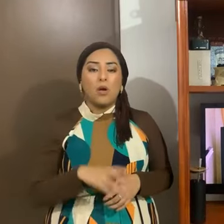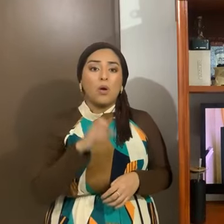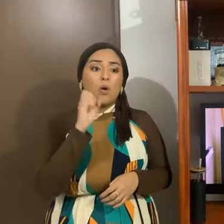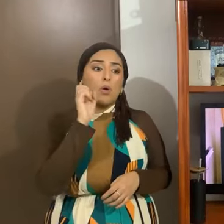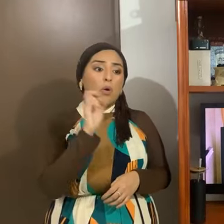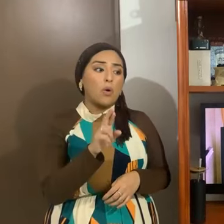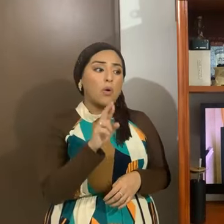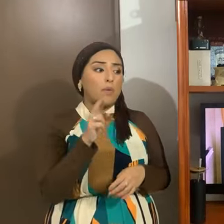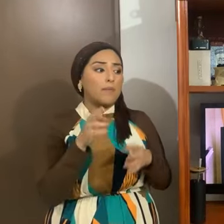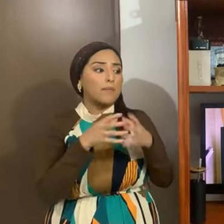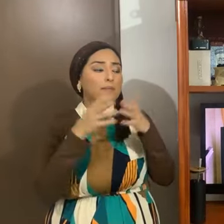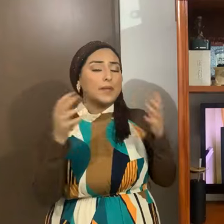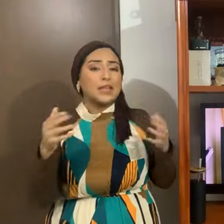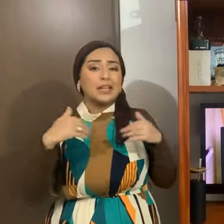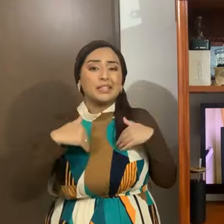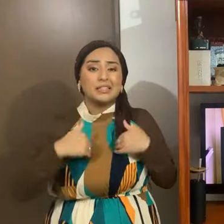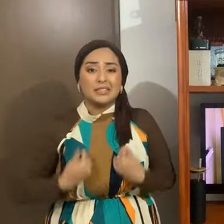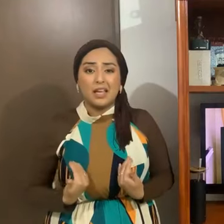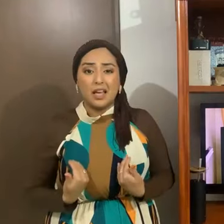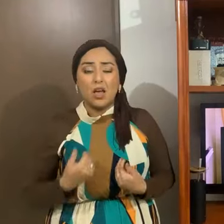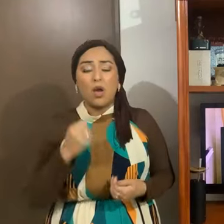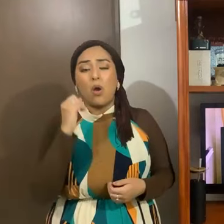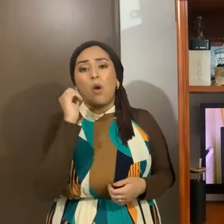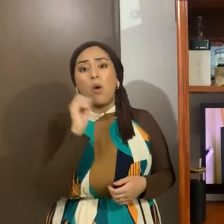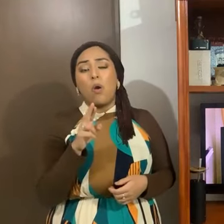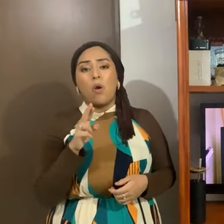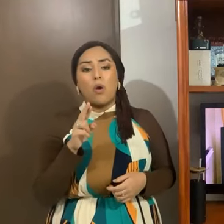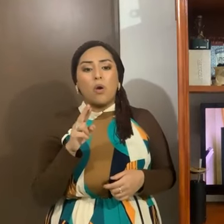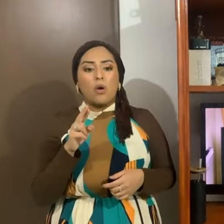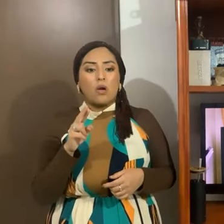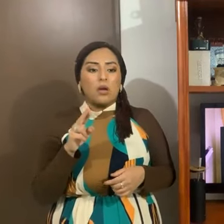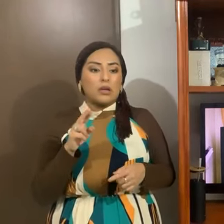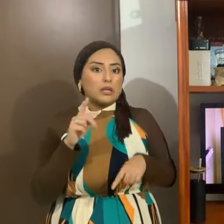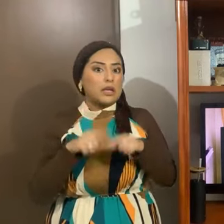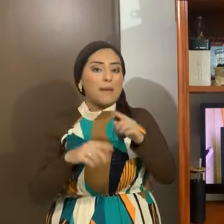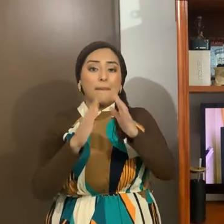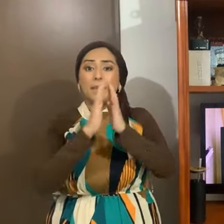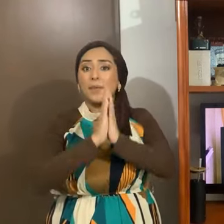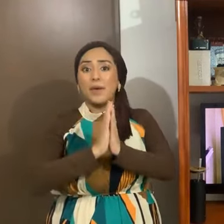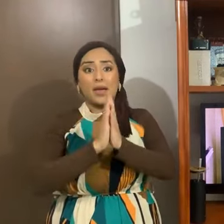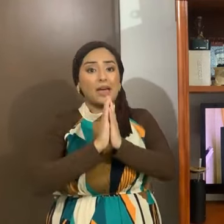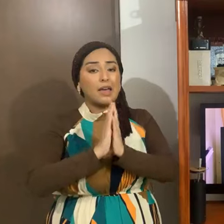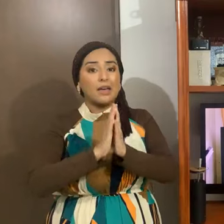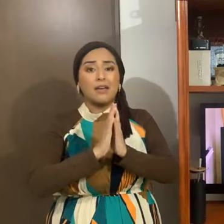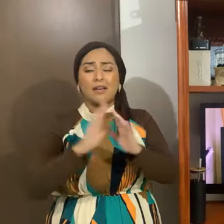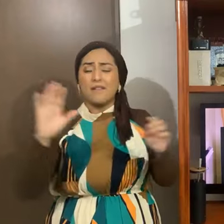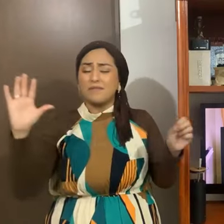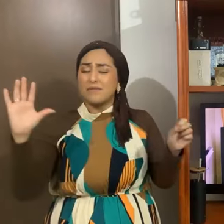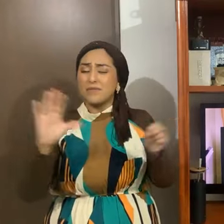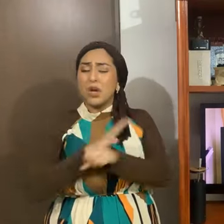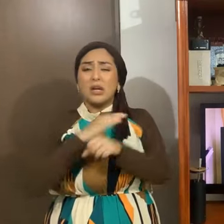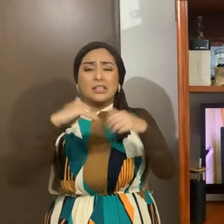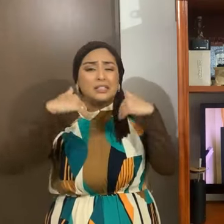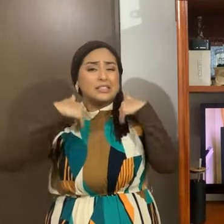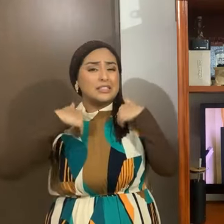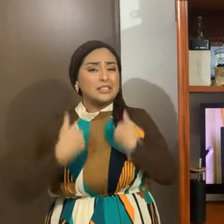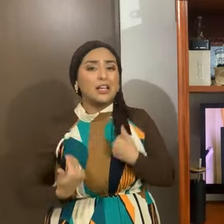O estabas muy, muy exhausto, o no pudiste orar porque de plano estabas muy cansado,